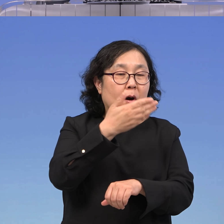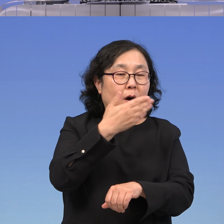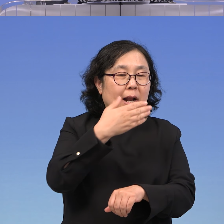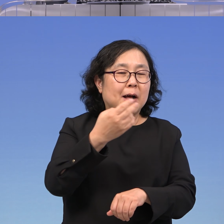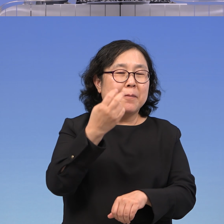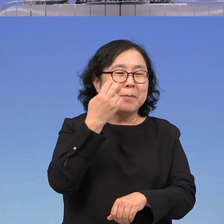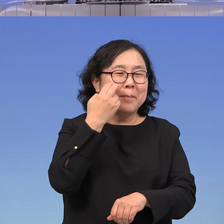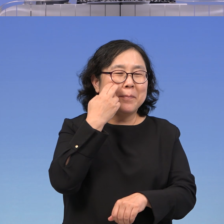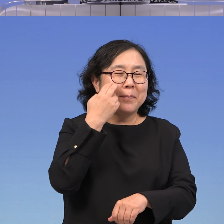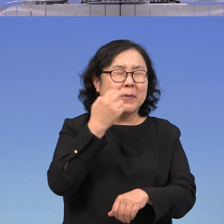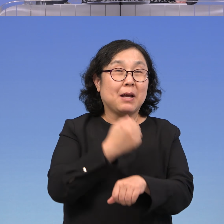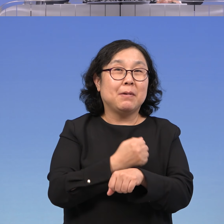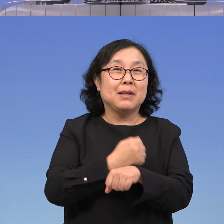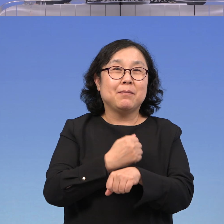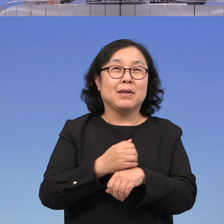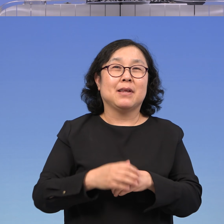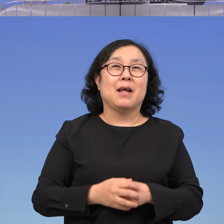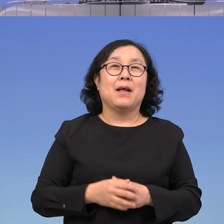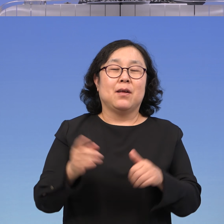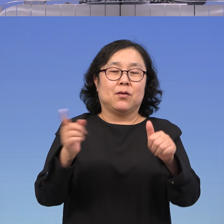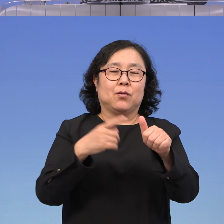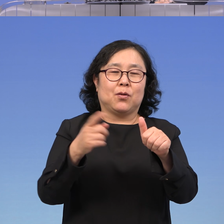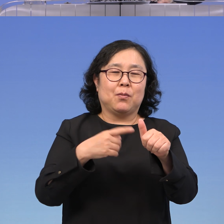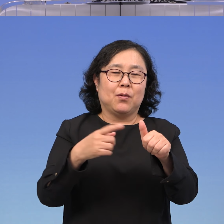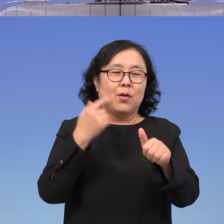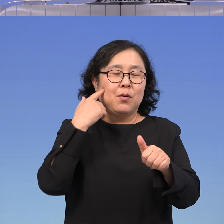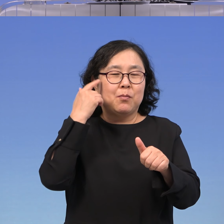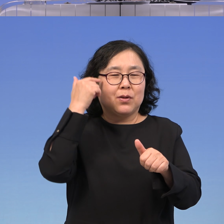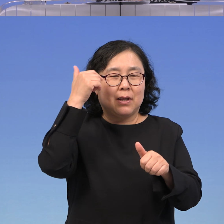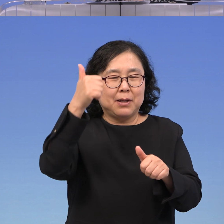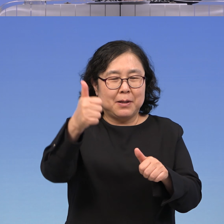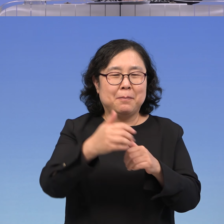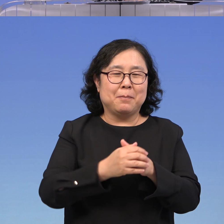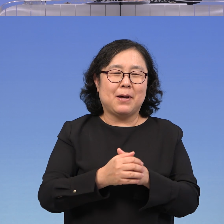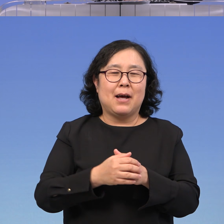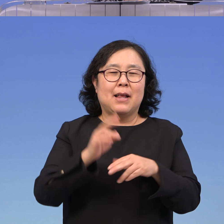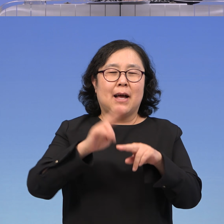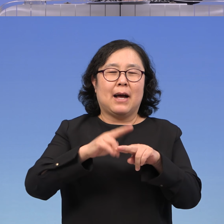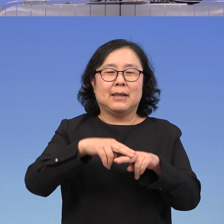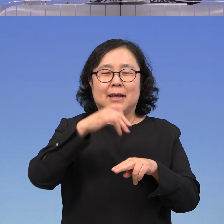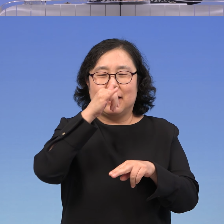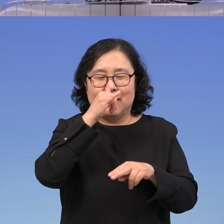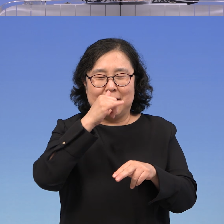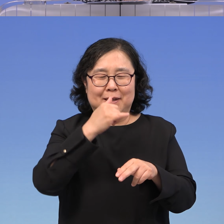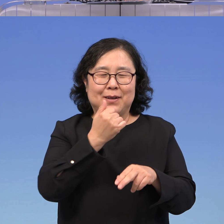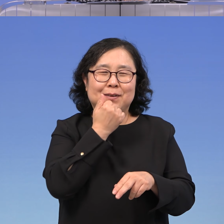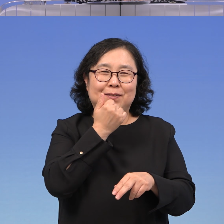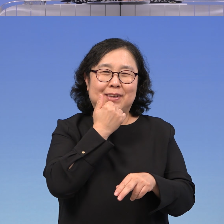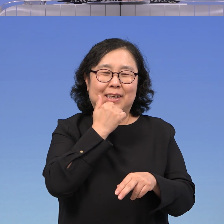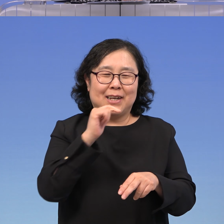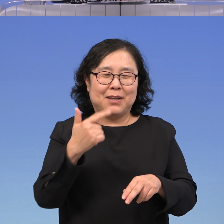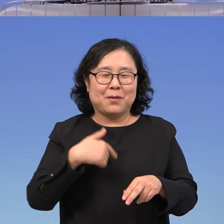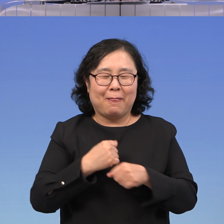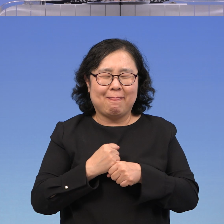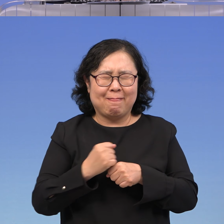여기 다이 교역자 도 앉아 있으니까 옥기 려고 했는데 너무 진지하게 받아서 이제 굉장히 당황스럽습니다